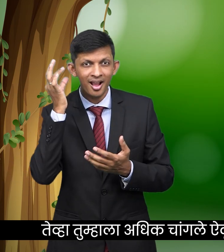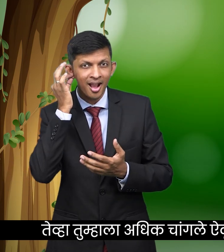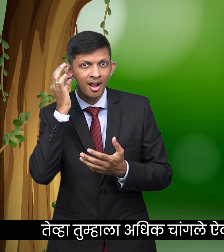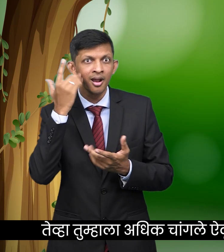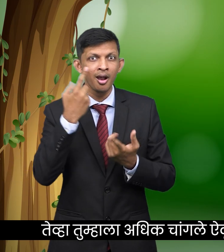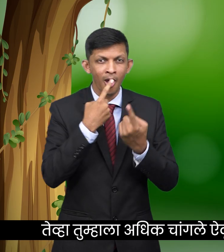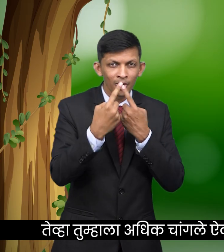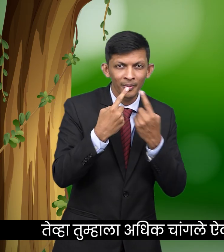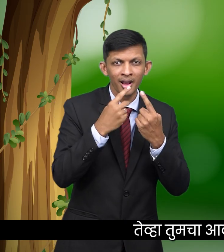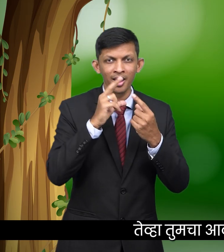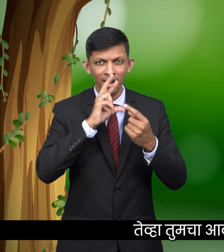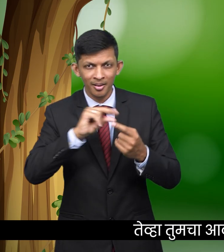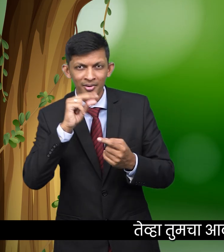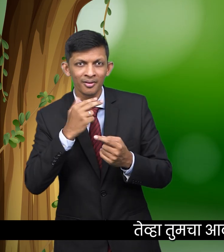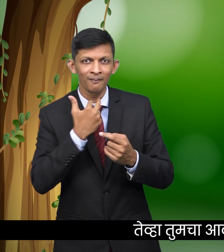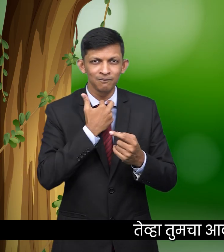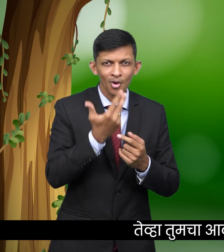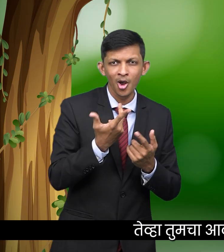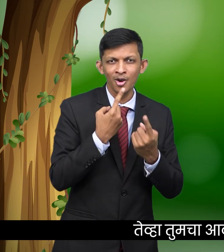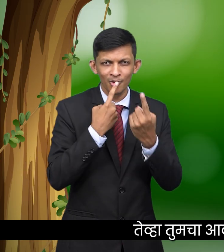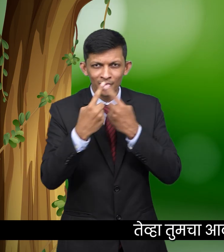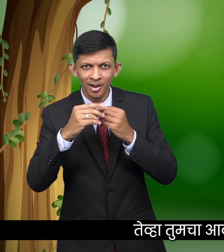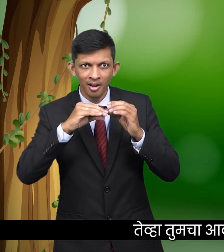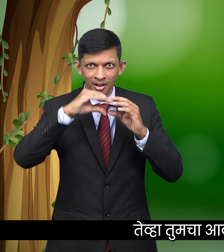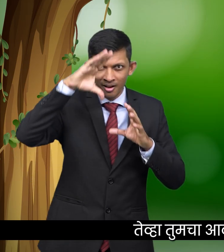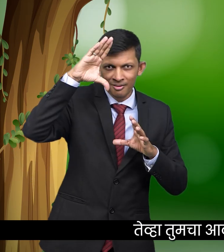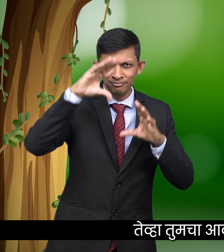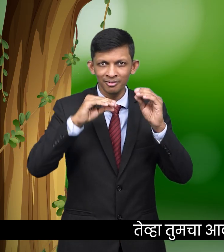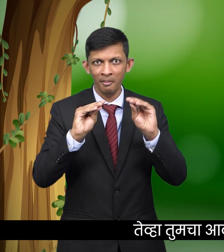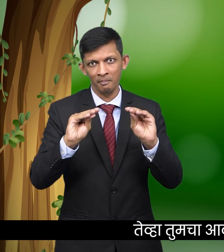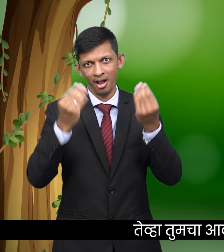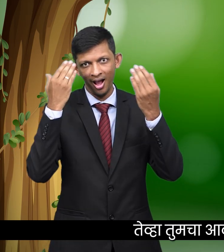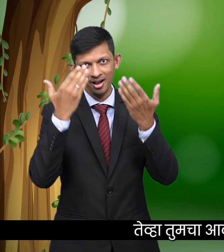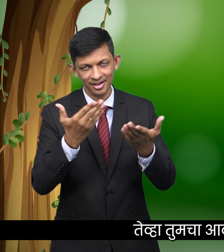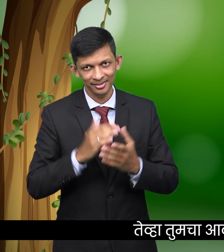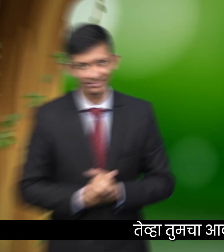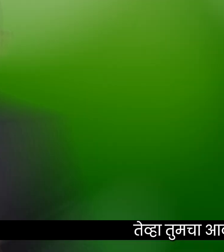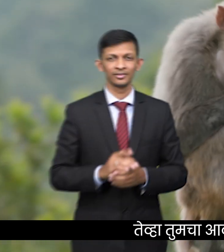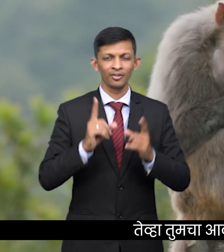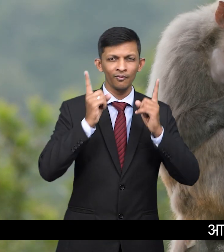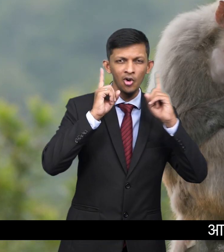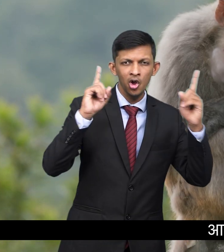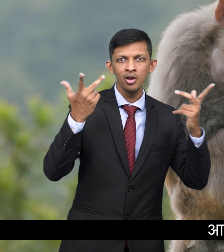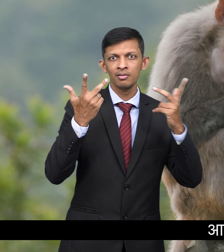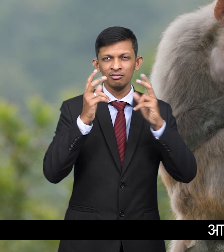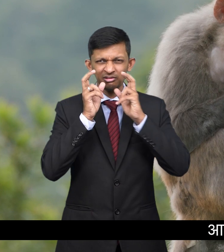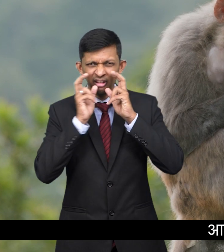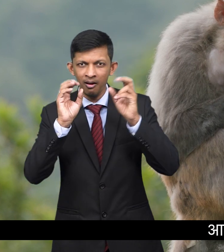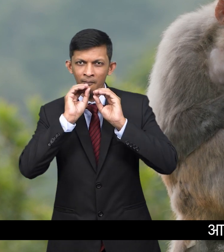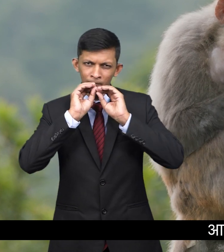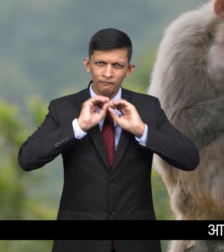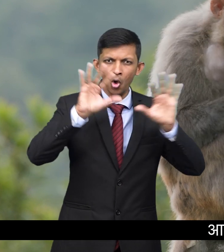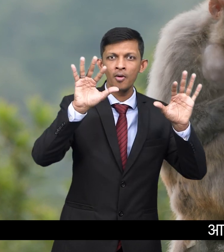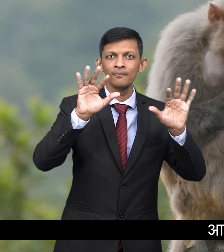कान झाकून बोलता तेव्हा तुमचा आवाज मंद आणि कमी ऐकू येतो. आवाज